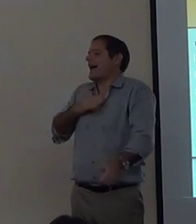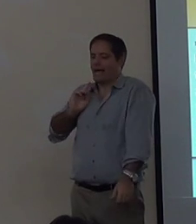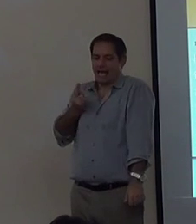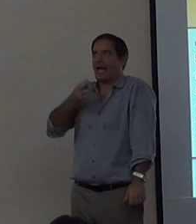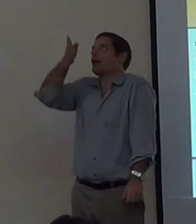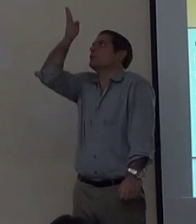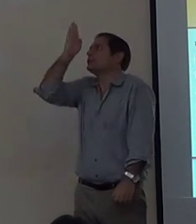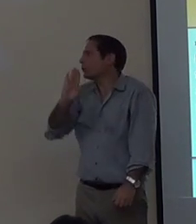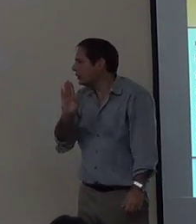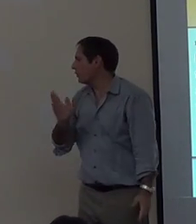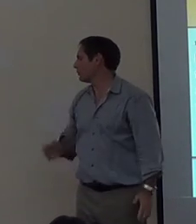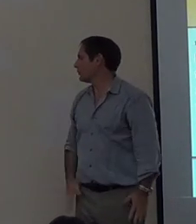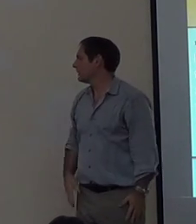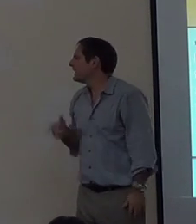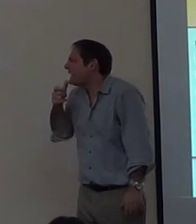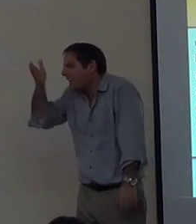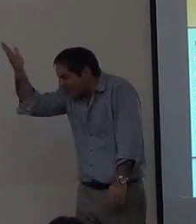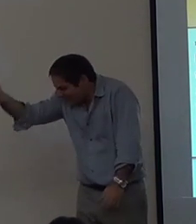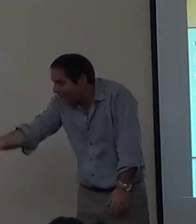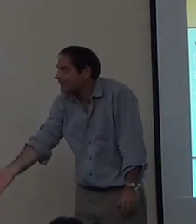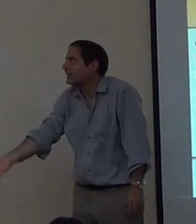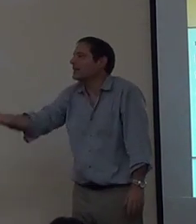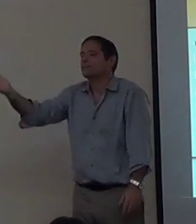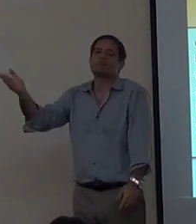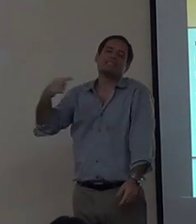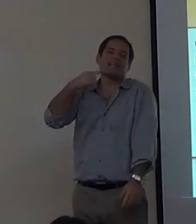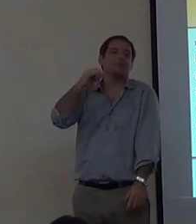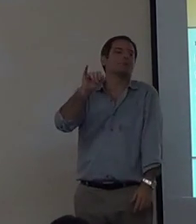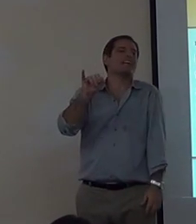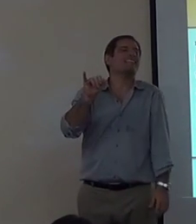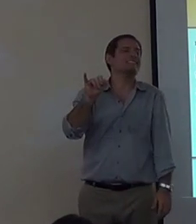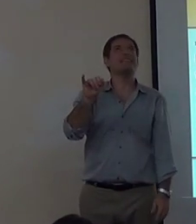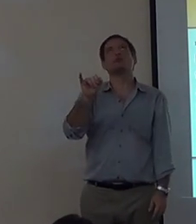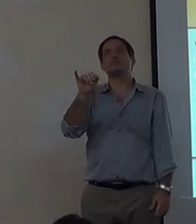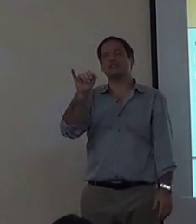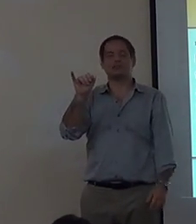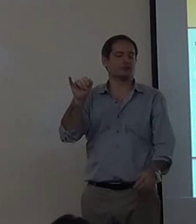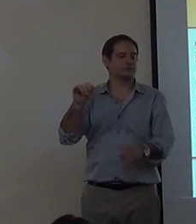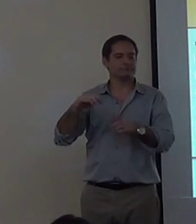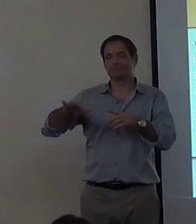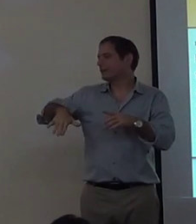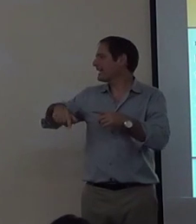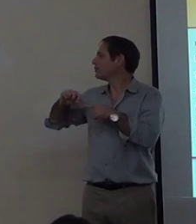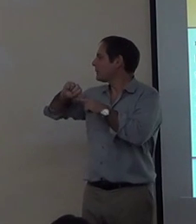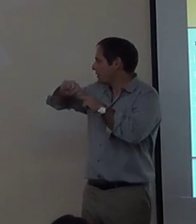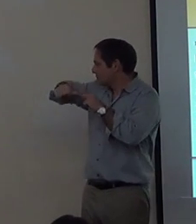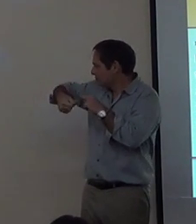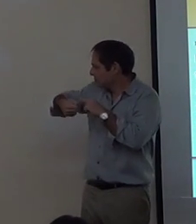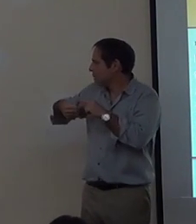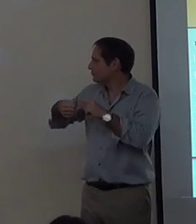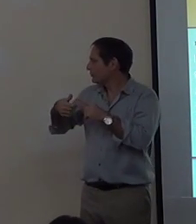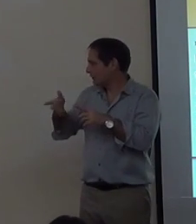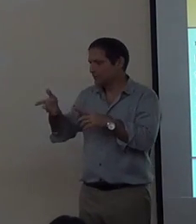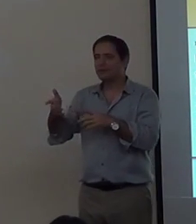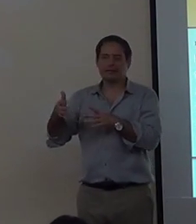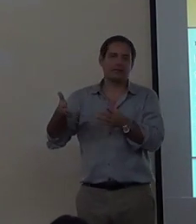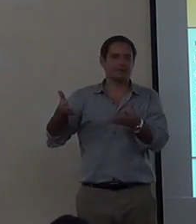desafiar a nuestro Dios? ¿Quién es este? Dice, incircunciso.